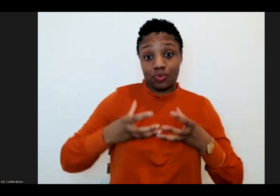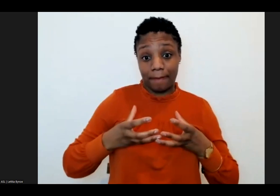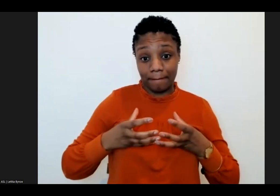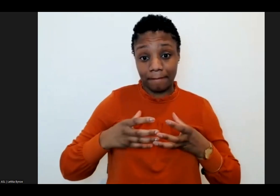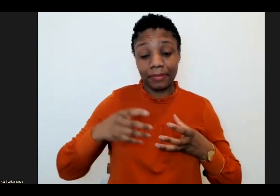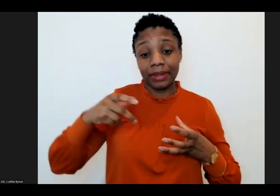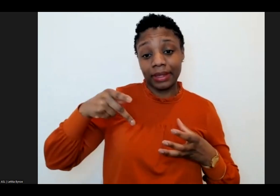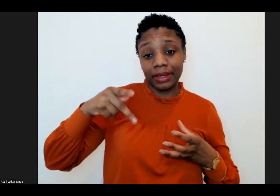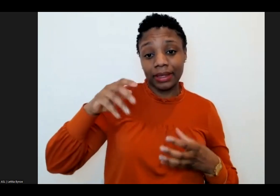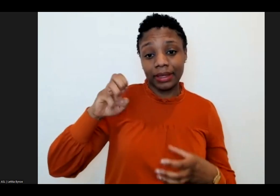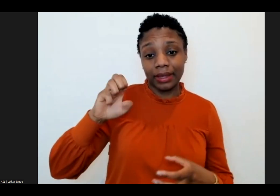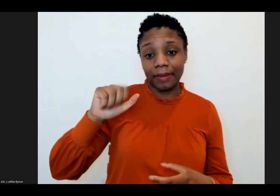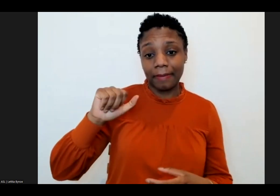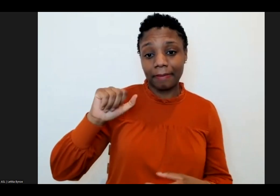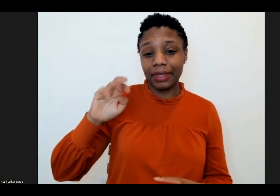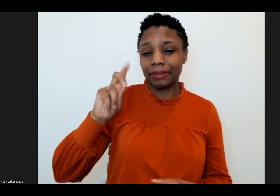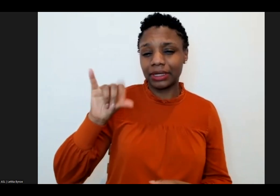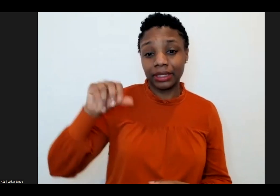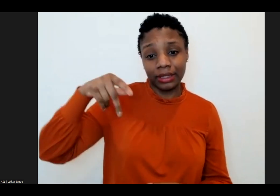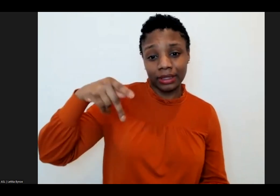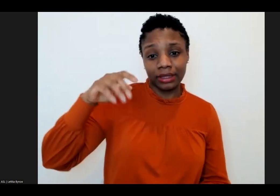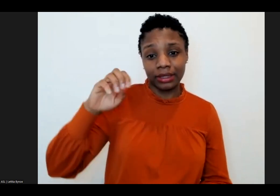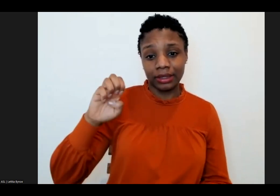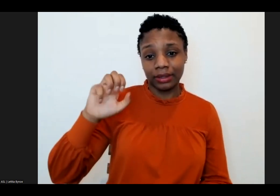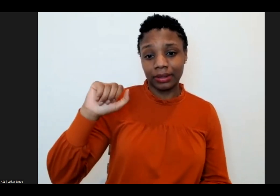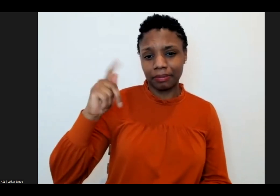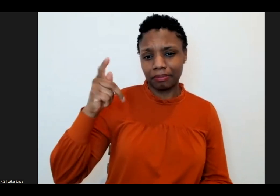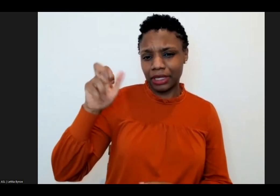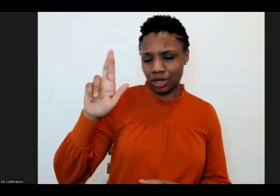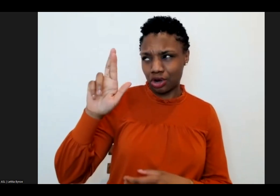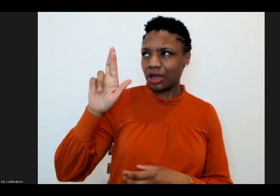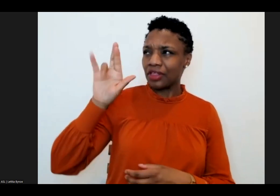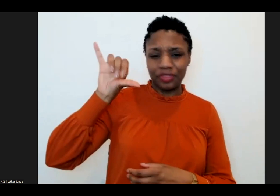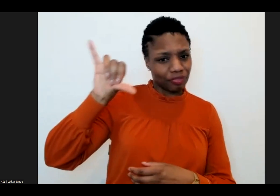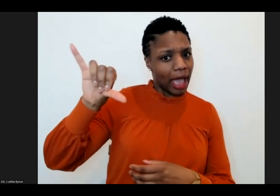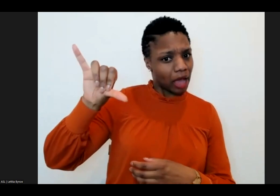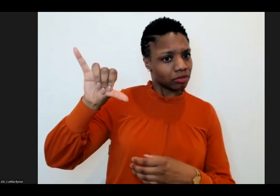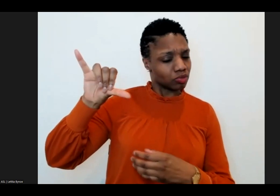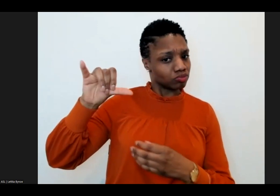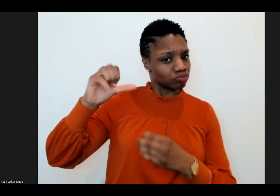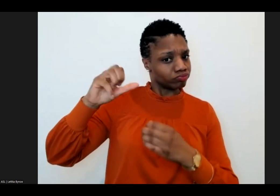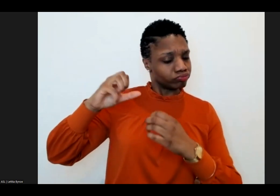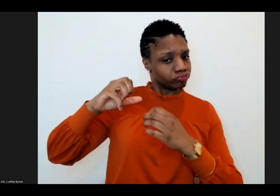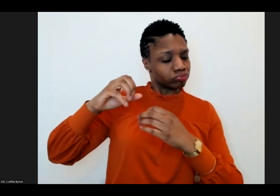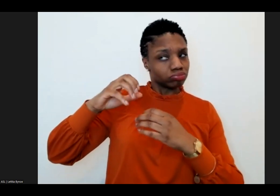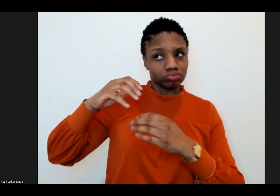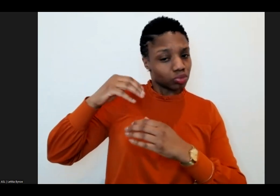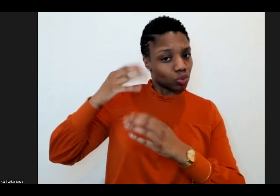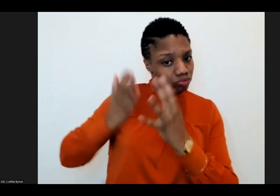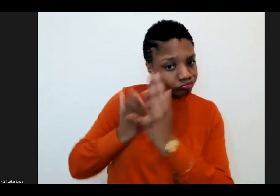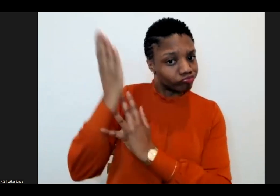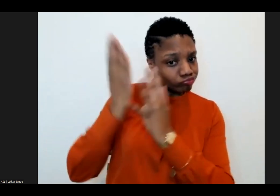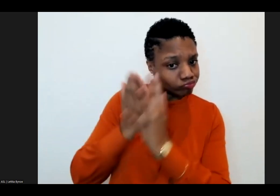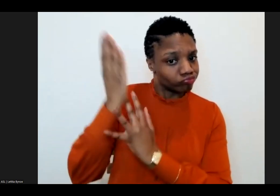Norte El pbt picker que estuvo trabajándose por